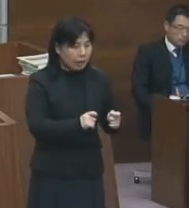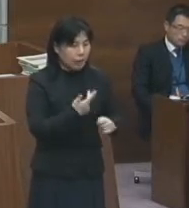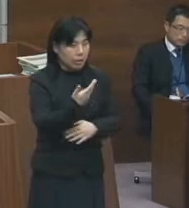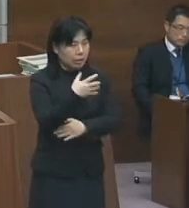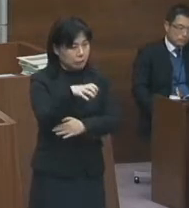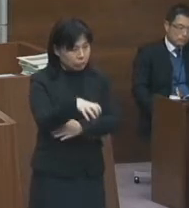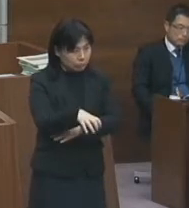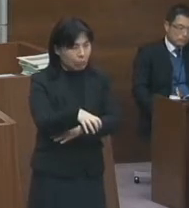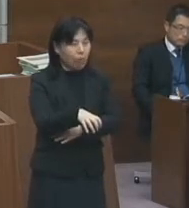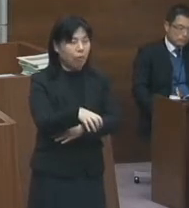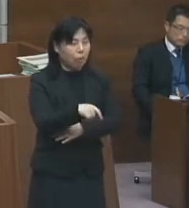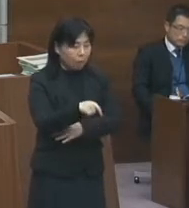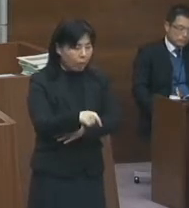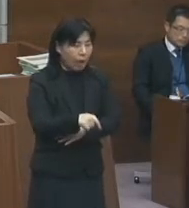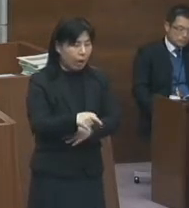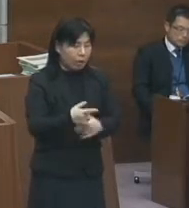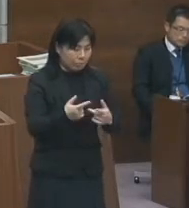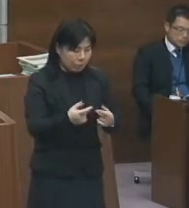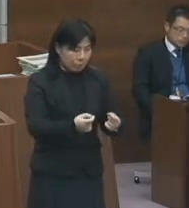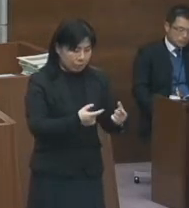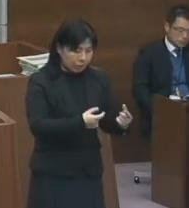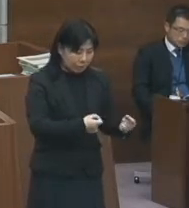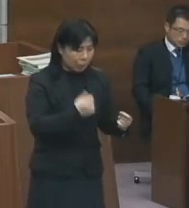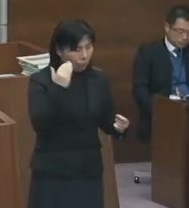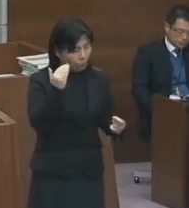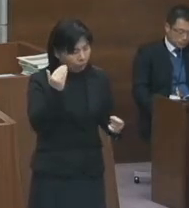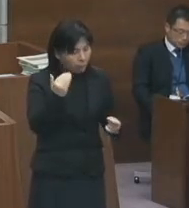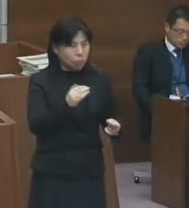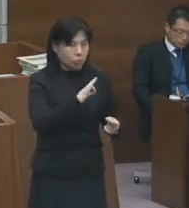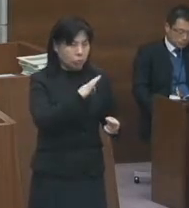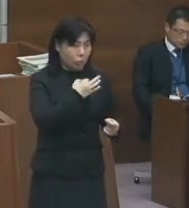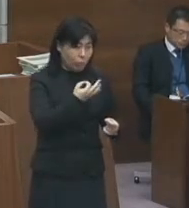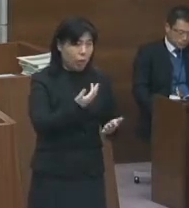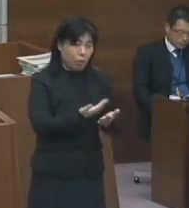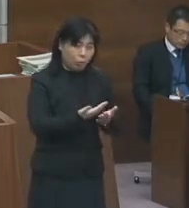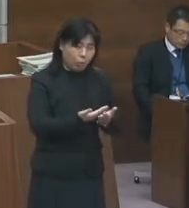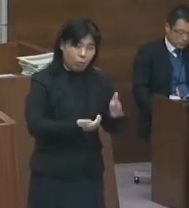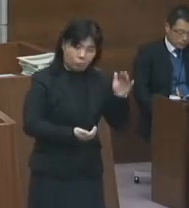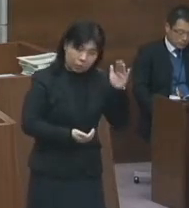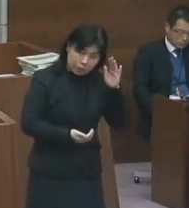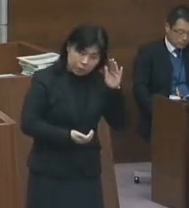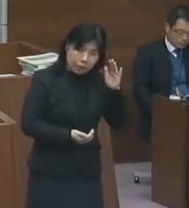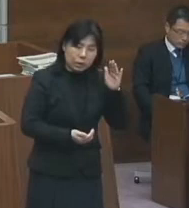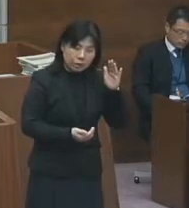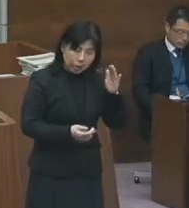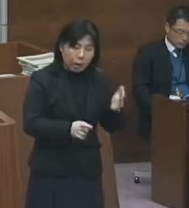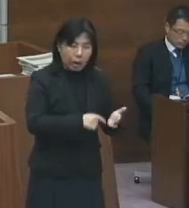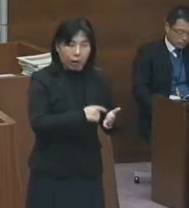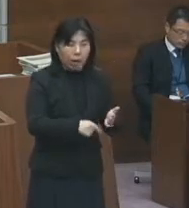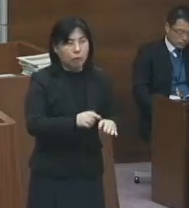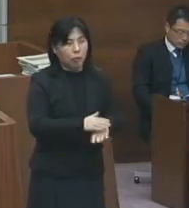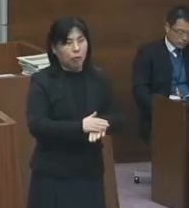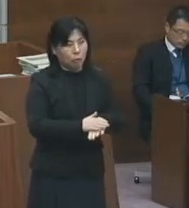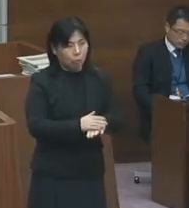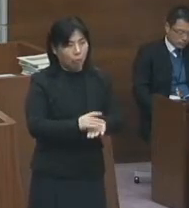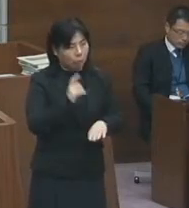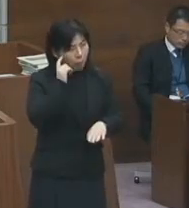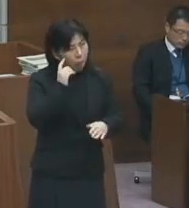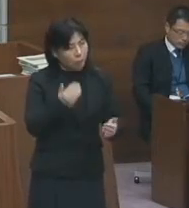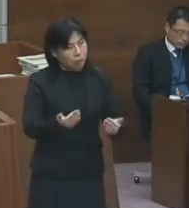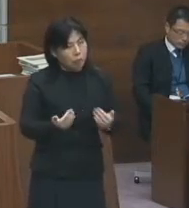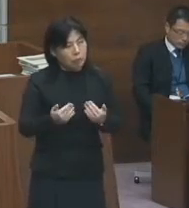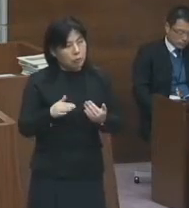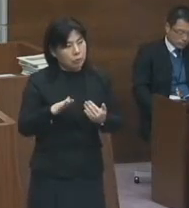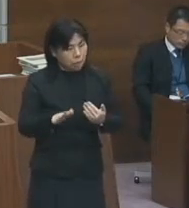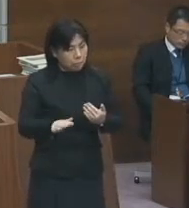切実な声に耳を傾け、その声を的確に捉え、具体化する必要があります。そこで本市の高齢者